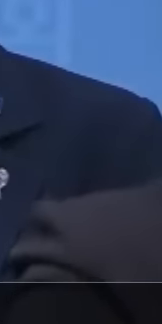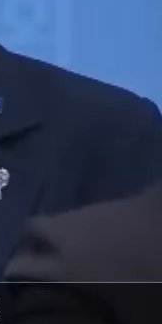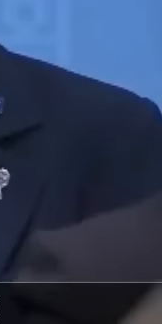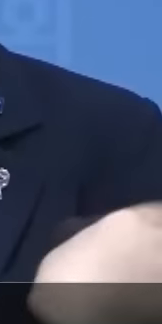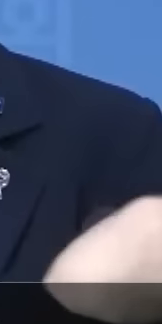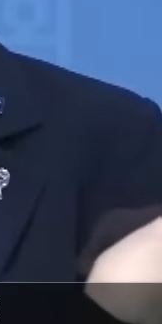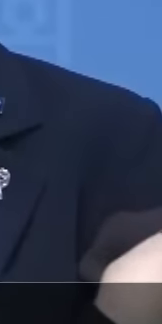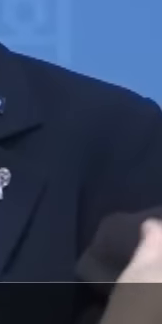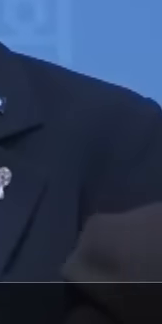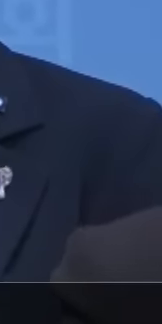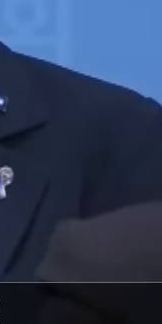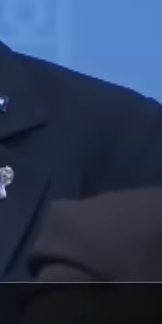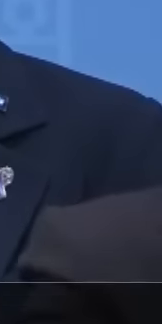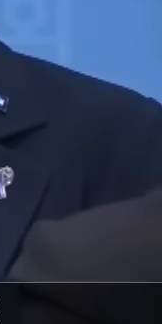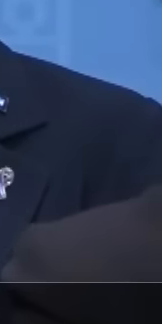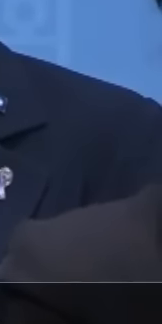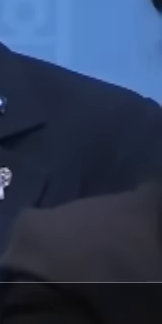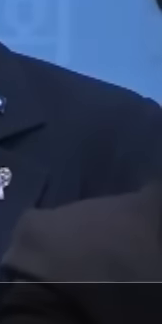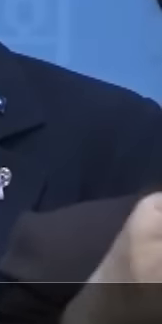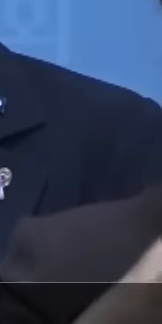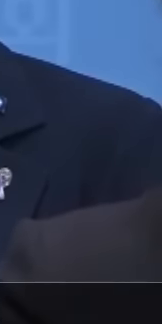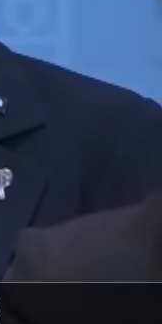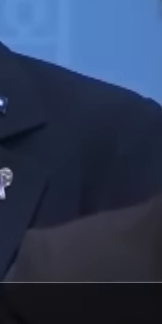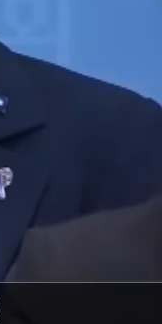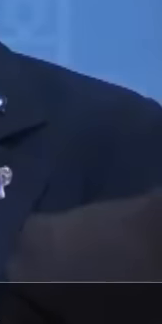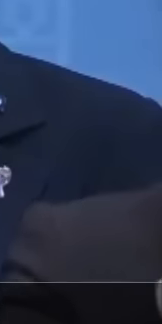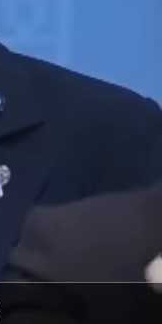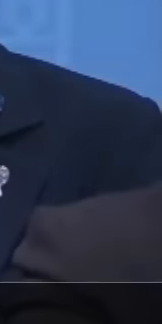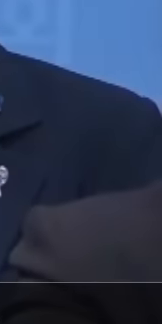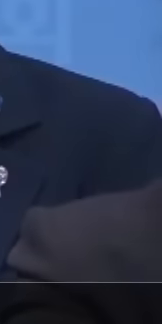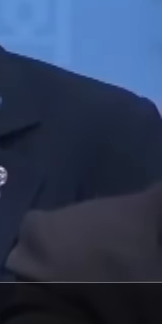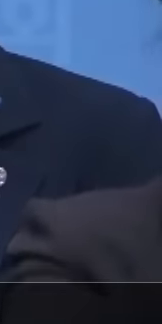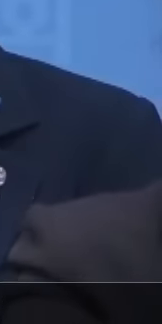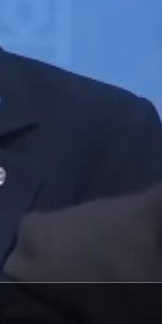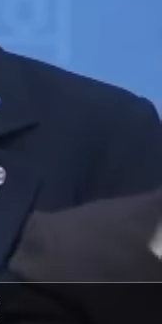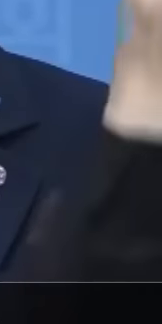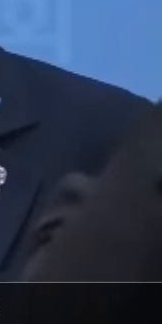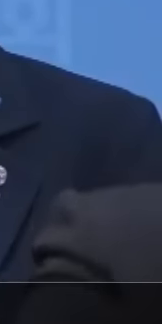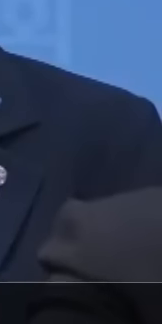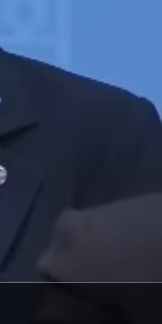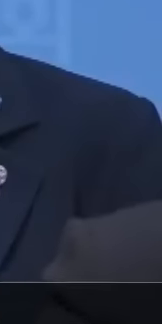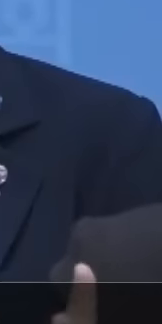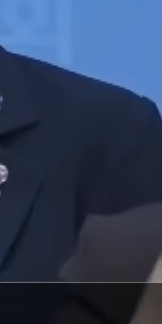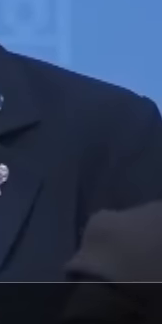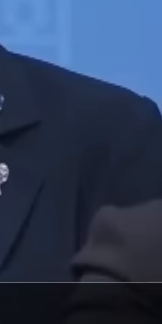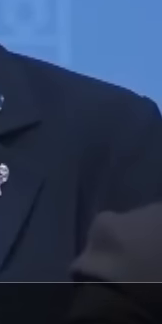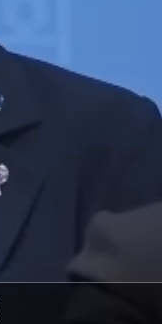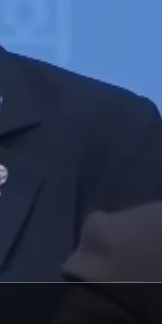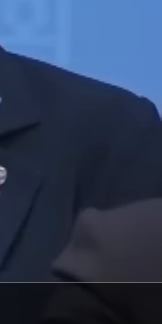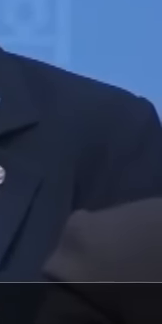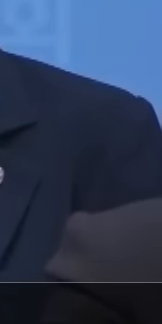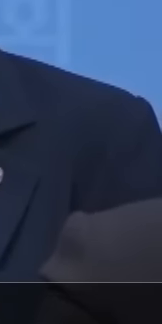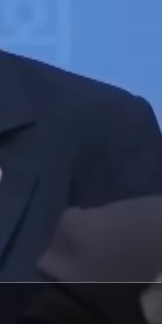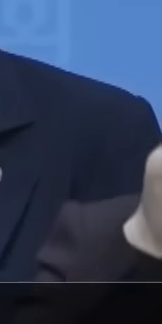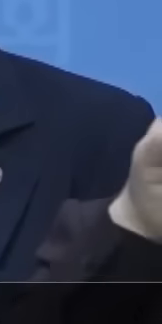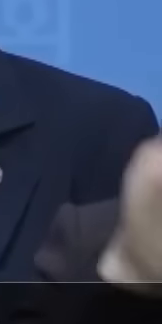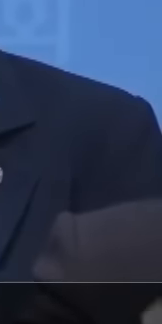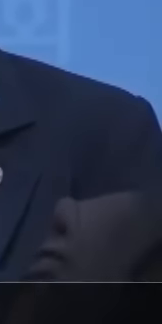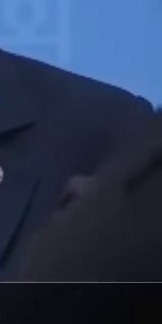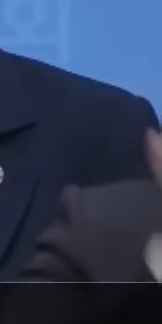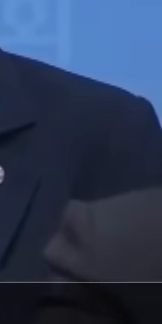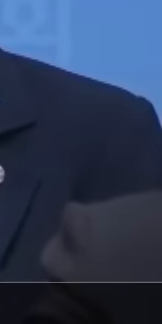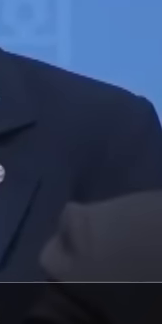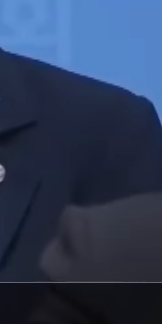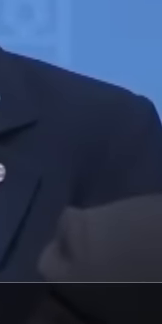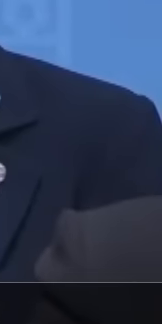사실상 대공수사 기능을 유지하는지도 철저히 감시하겠습니다. 셋, 국정원 예산이 집권